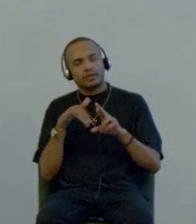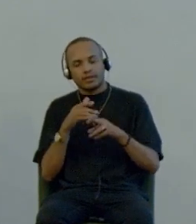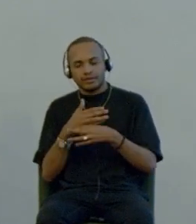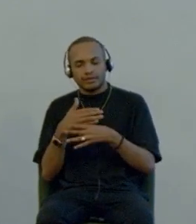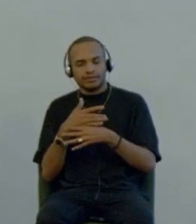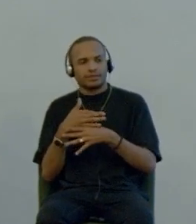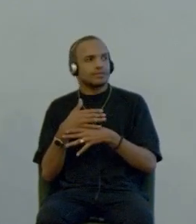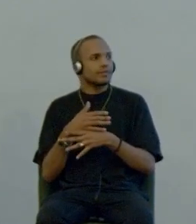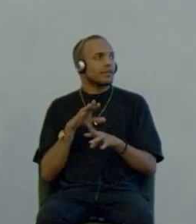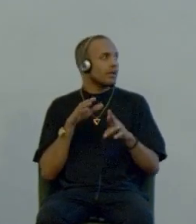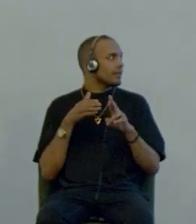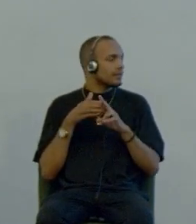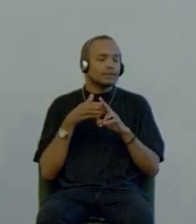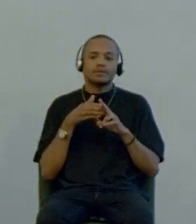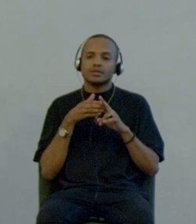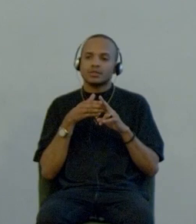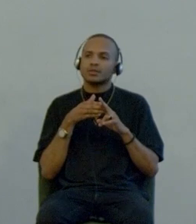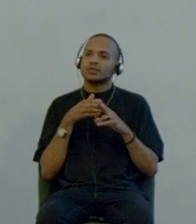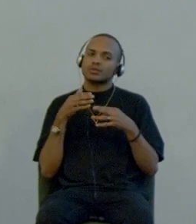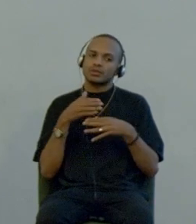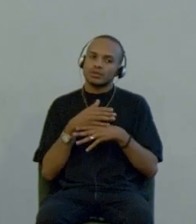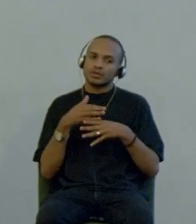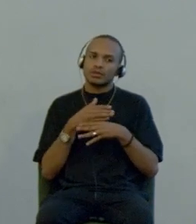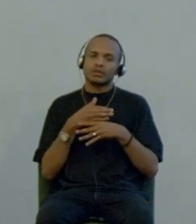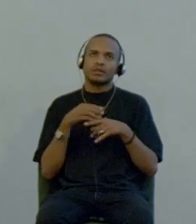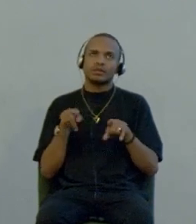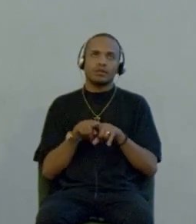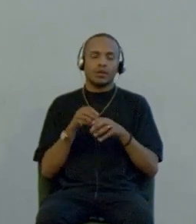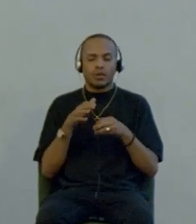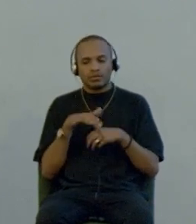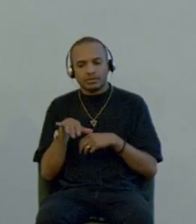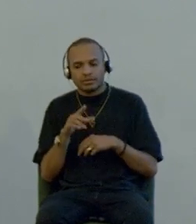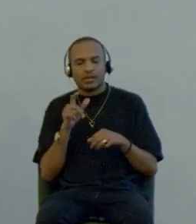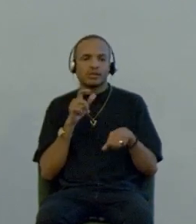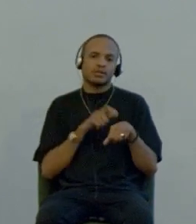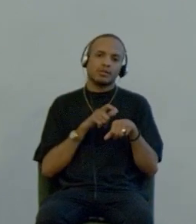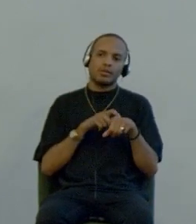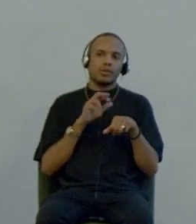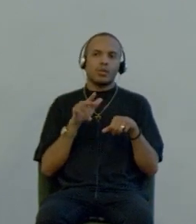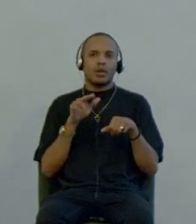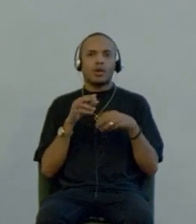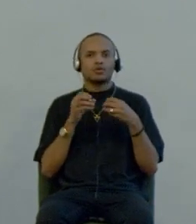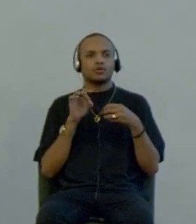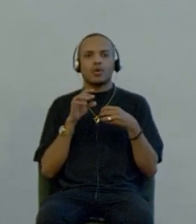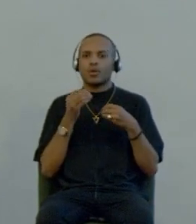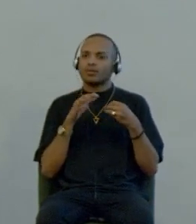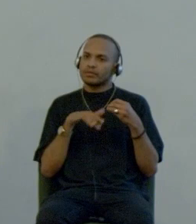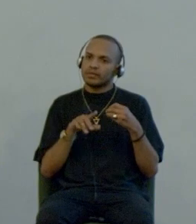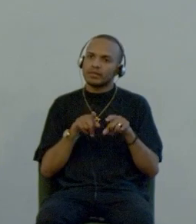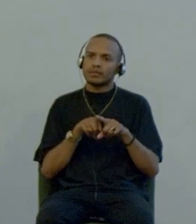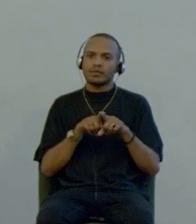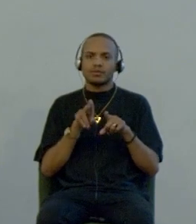un espace-temps, et pas simplement comme un espace. Et donc là, on s'est servi des partitions de musique contemporaine,